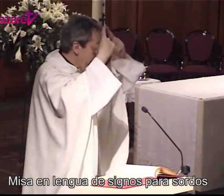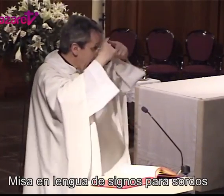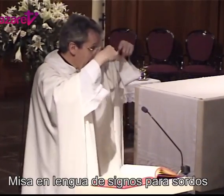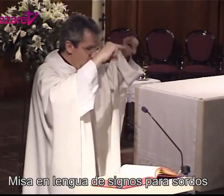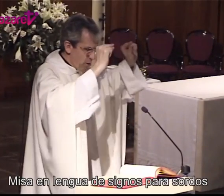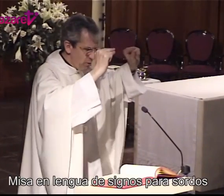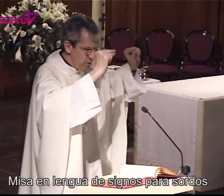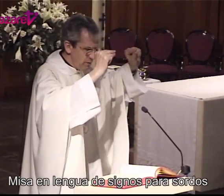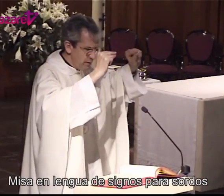el lobo,